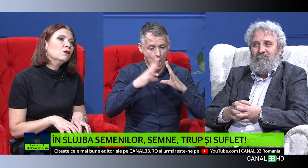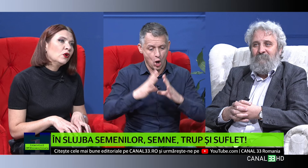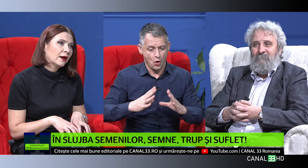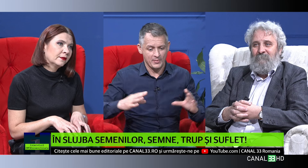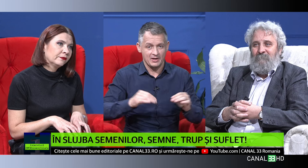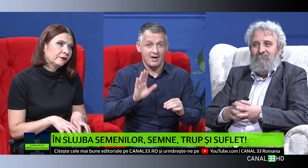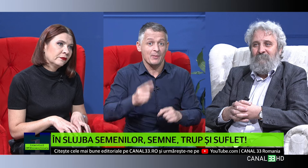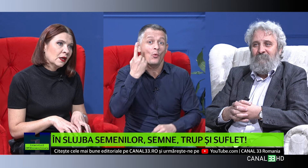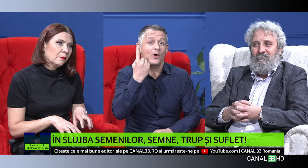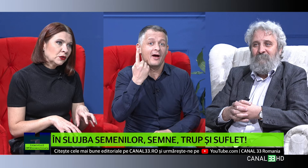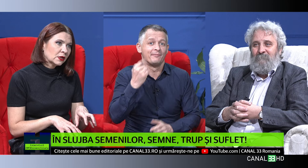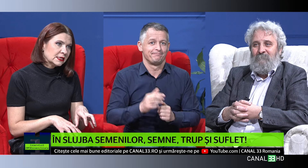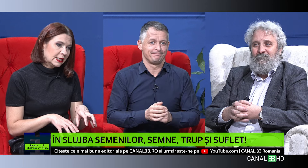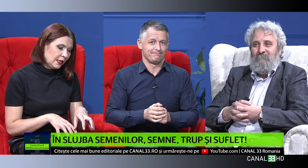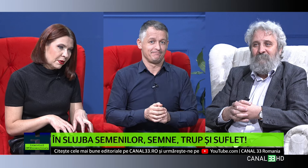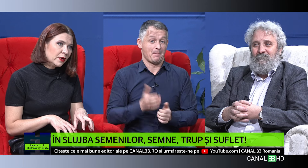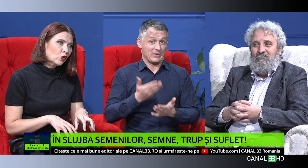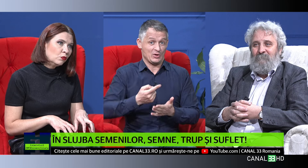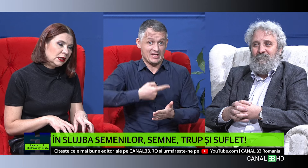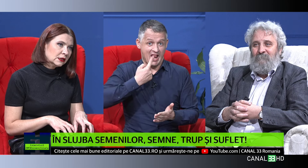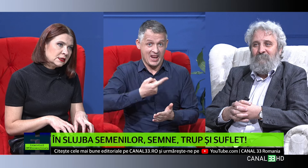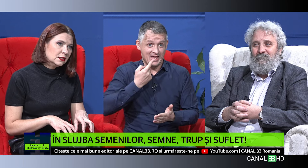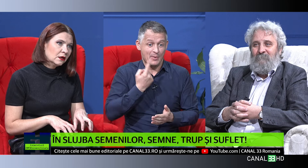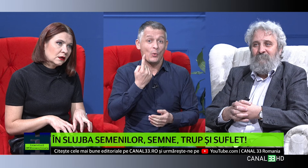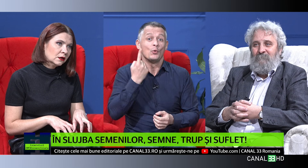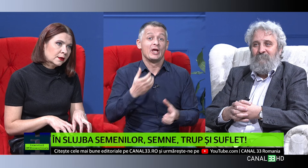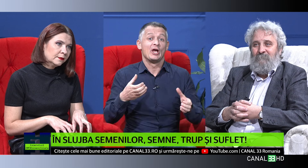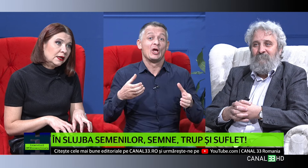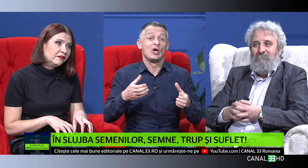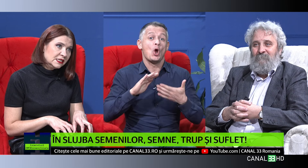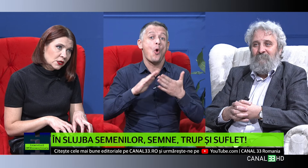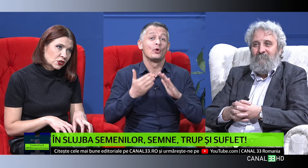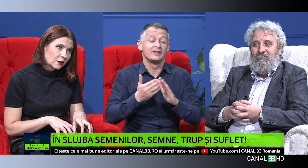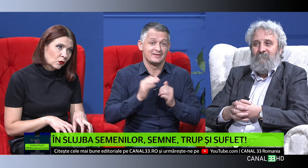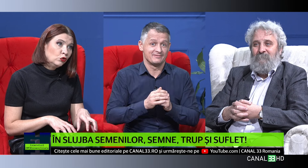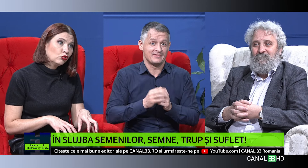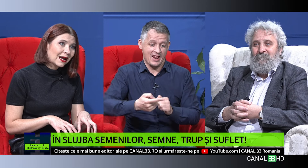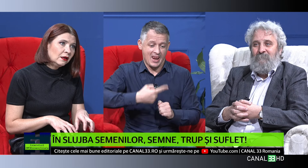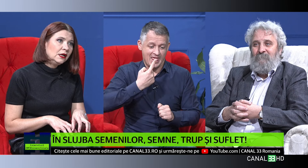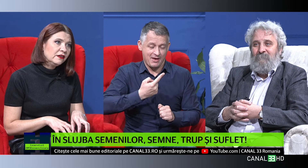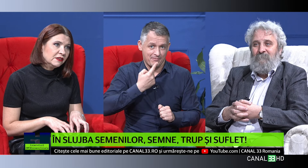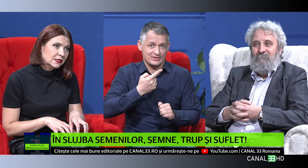avem una. Pentru că este limba unei comunități lingvistice,